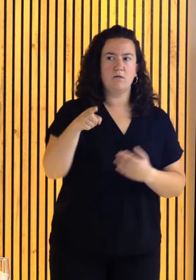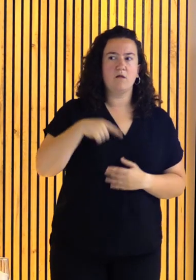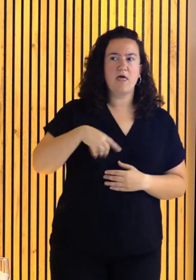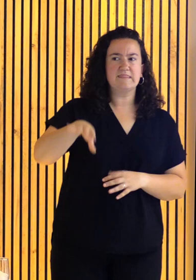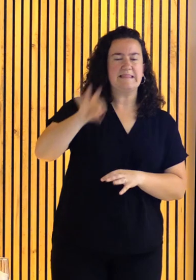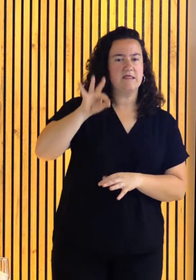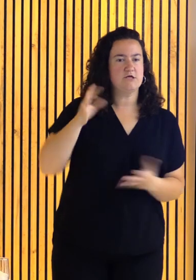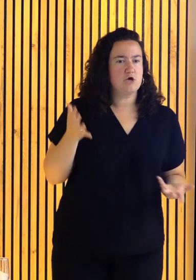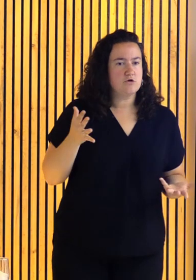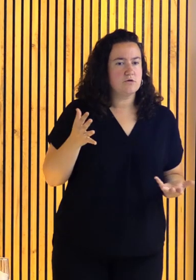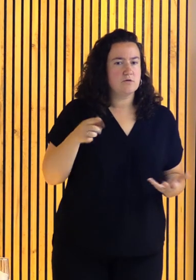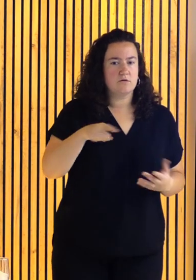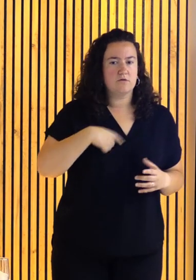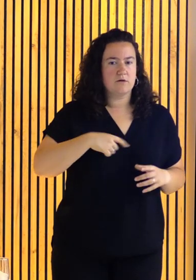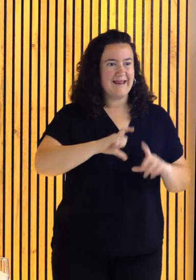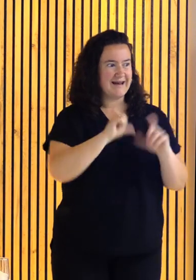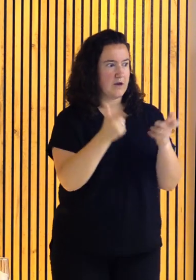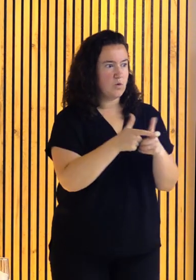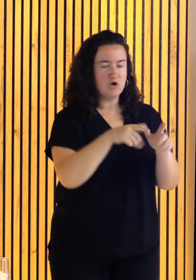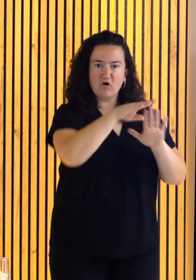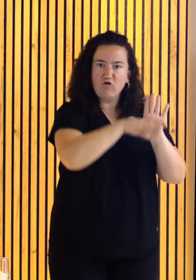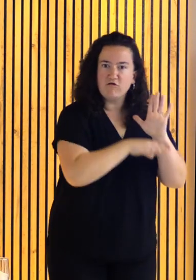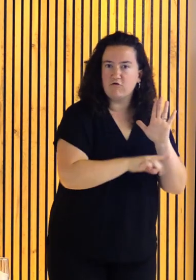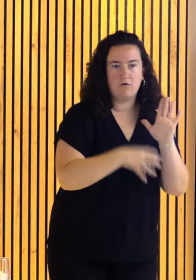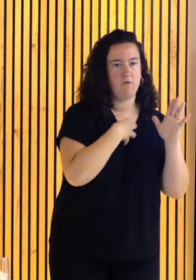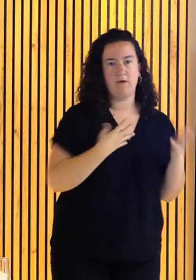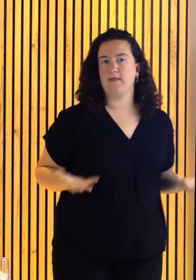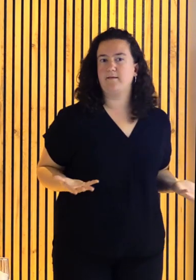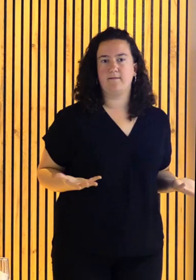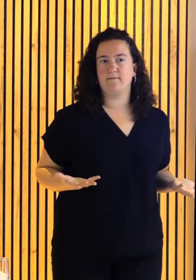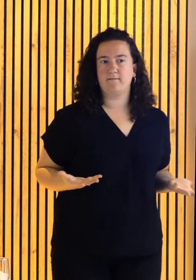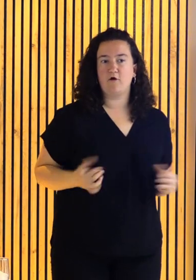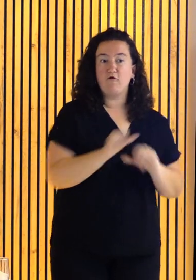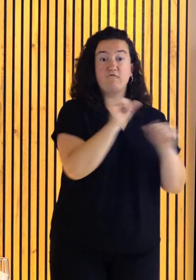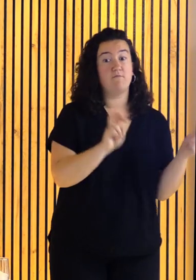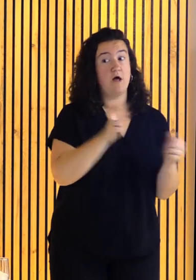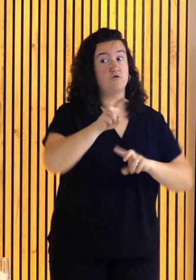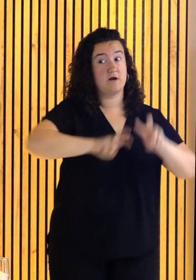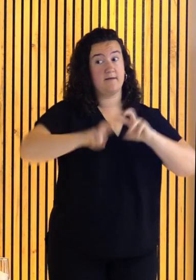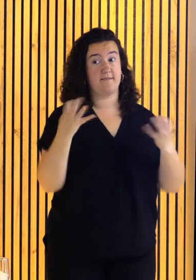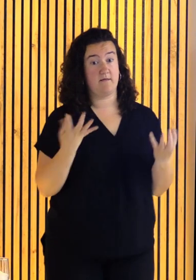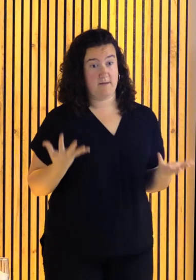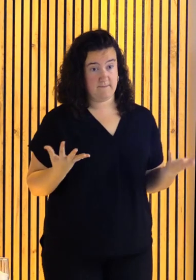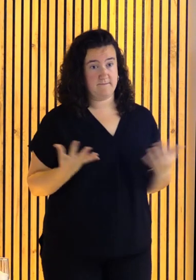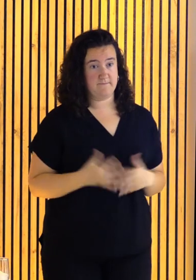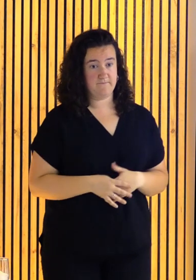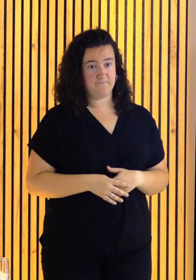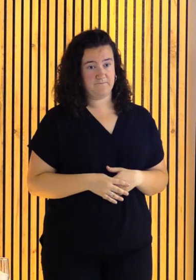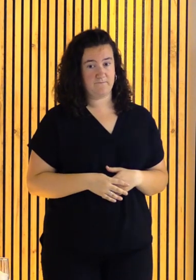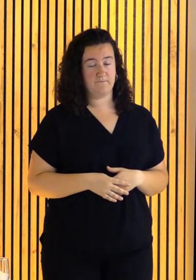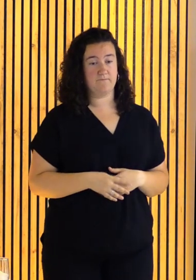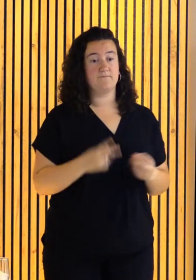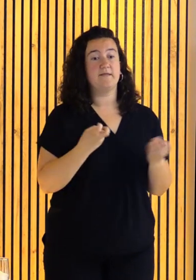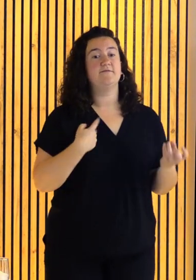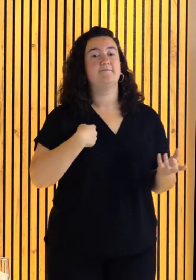izan bilera hau baldintzatuko duena. Ez? Ba, beste modu batzu topatu behar dira. Orduan, bueno, horrekin bakarrik nire